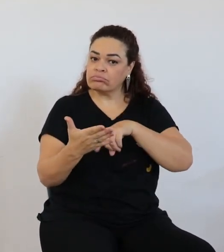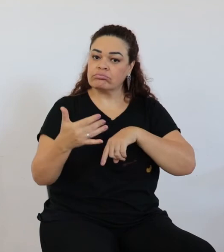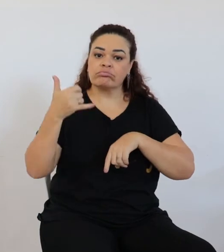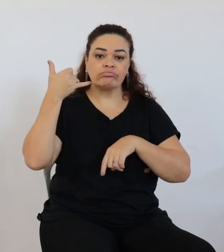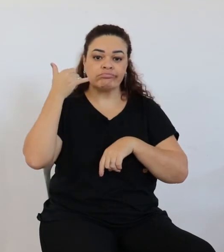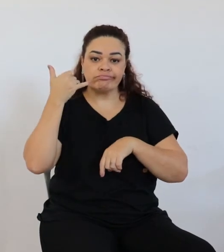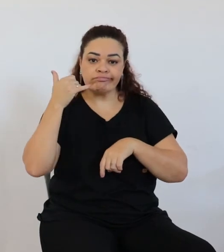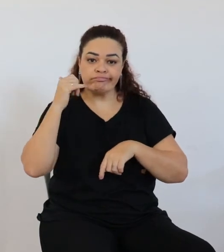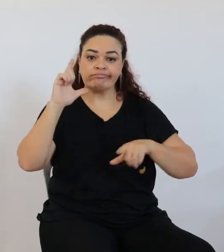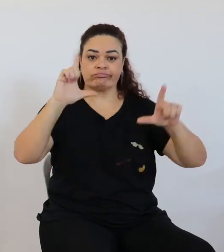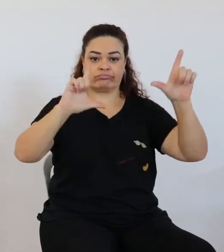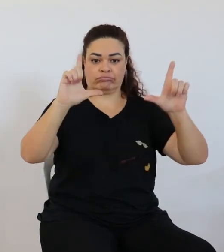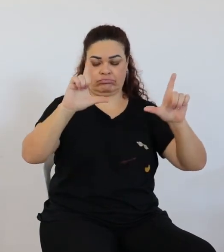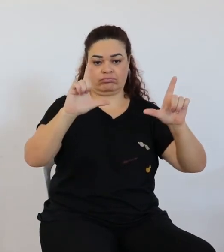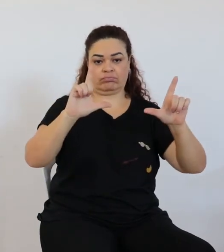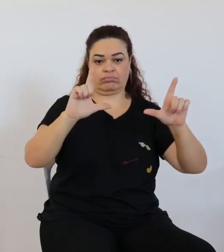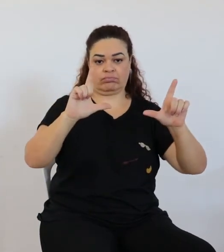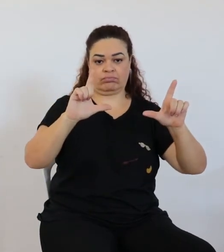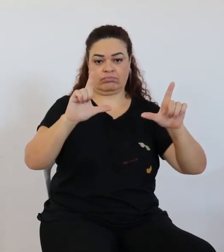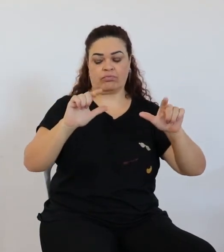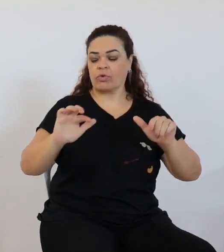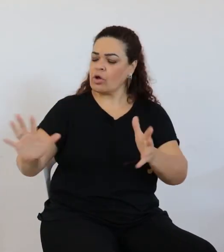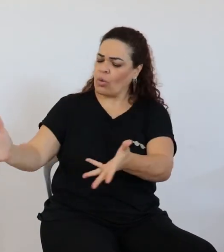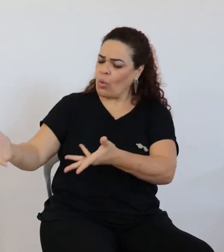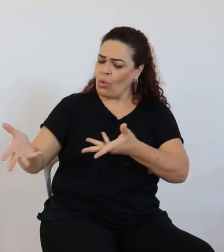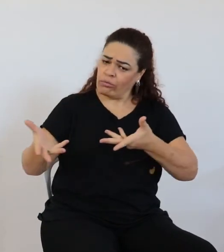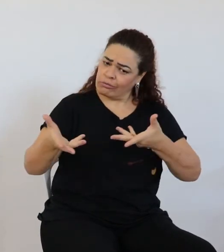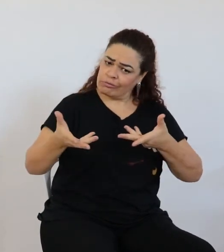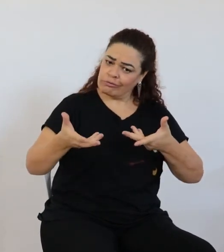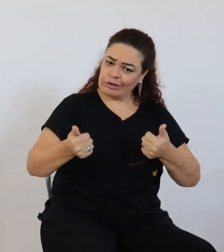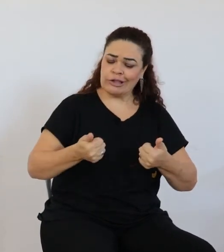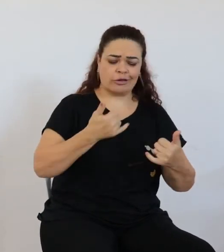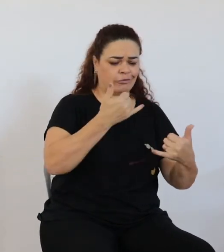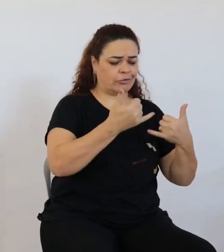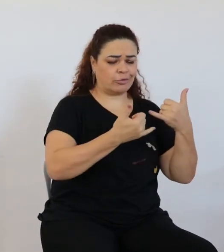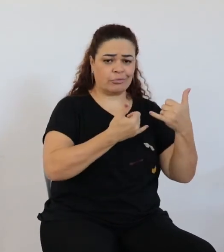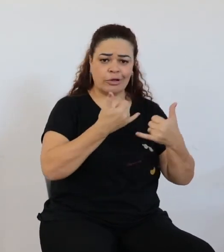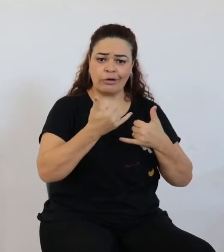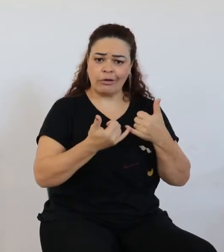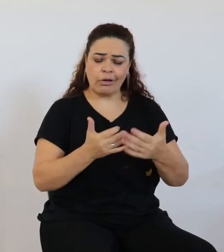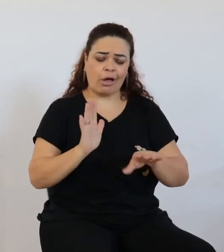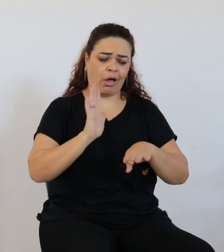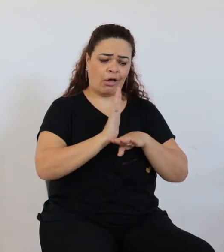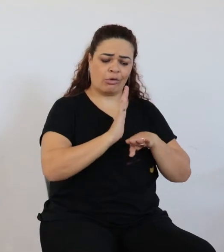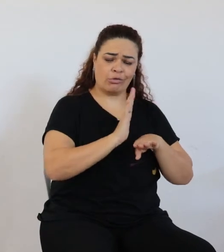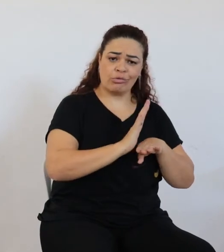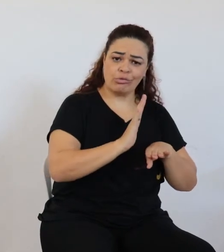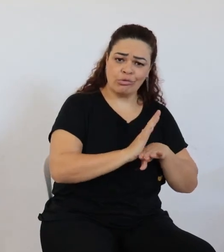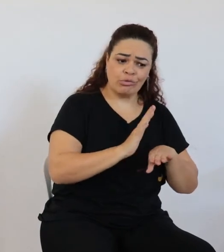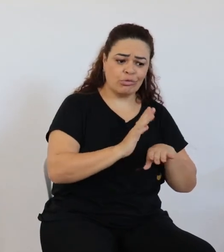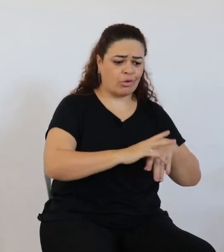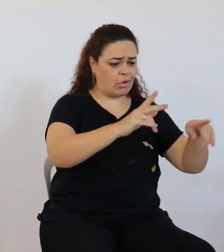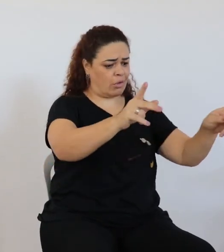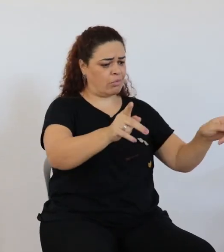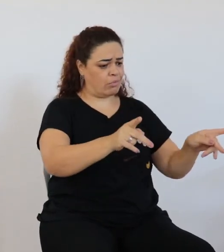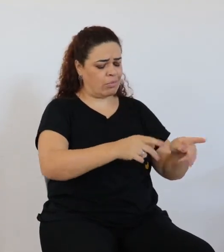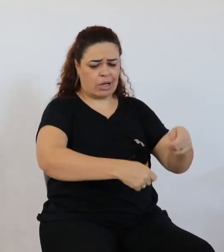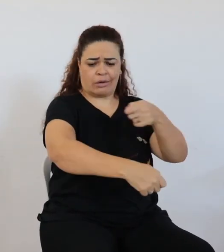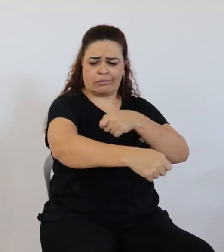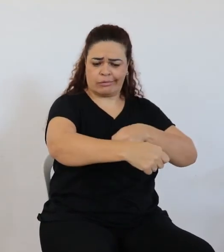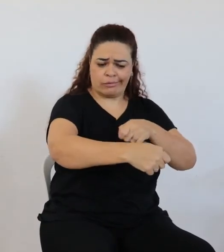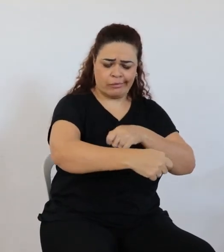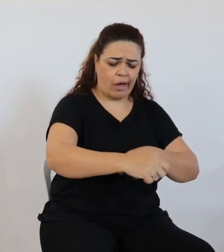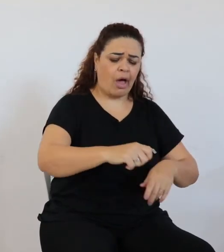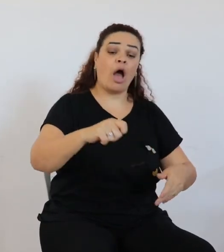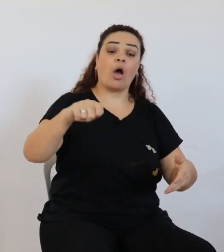Então, vale muito mais a pena você chamar a criança para uma atividade que você está fazendo, da sua rotina. Vamos colocar o prato, ajuda aqui a pegar